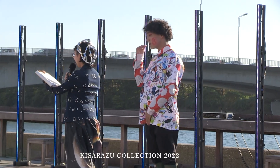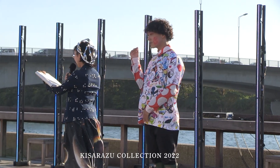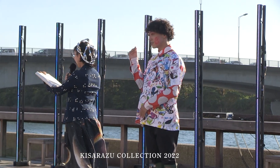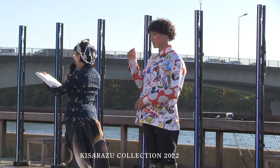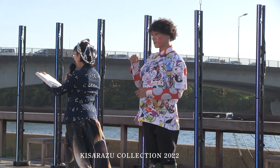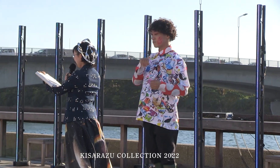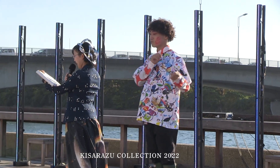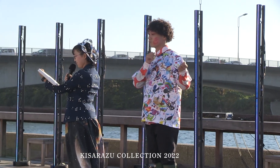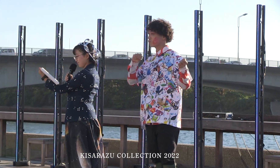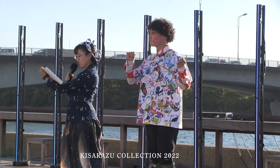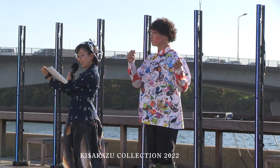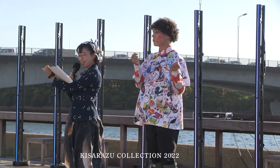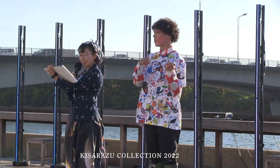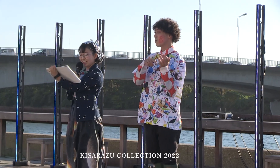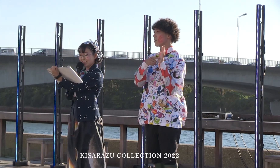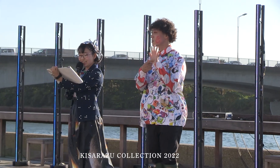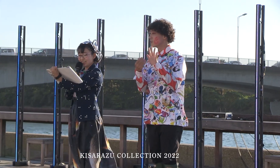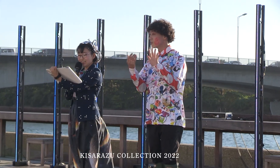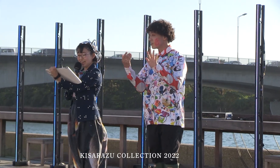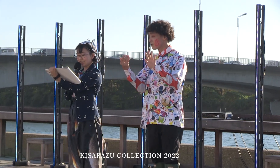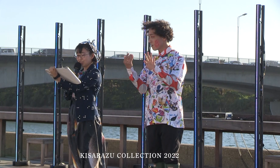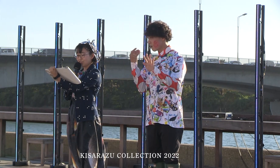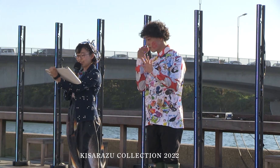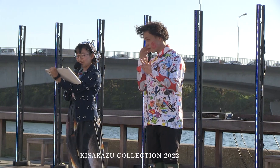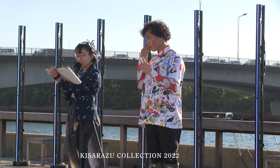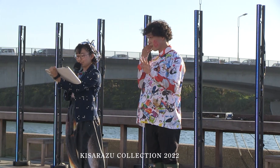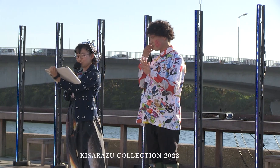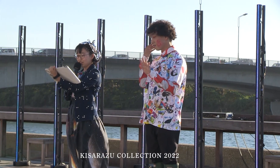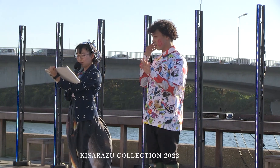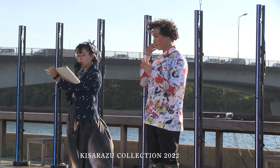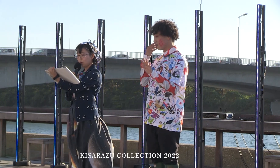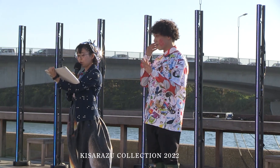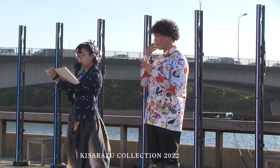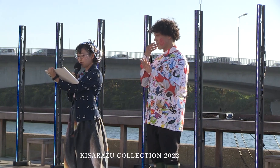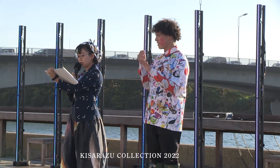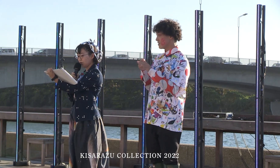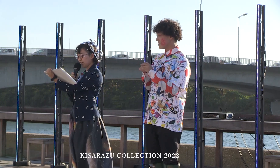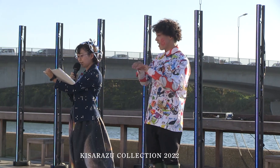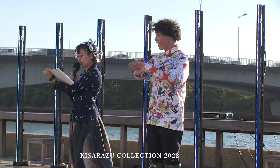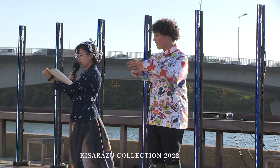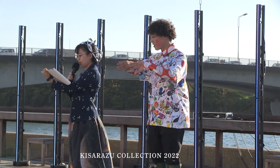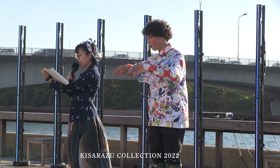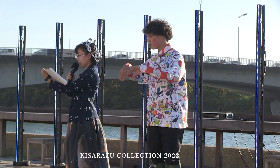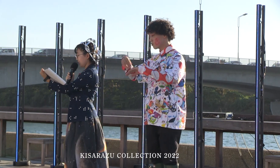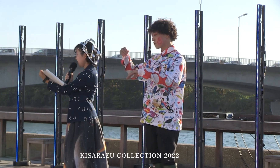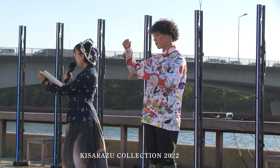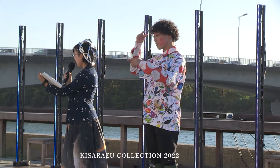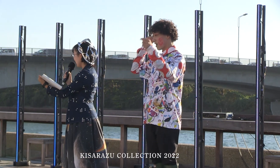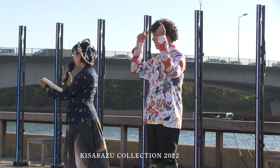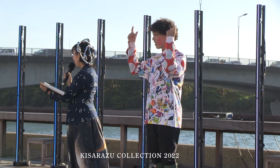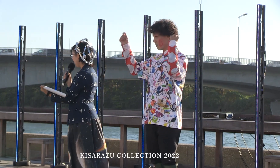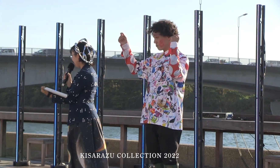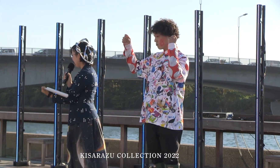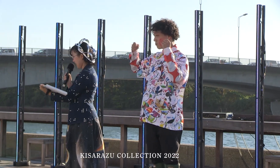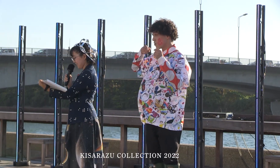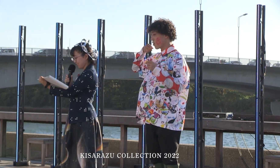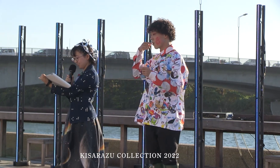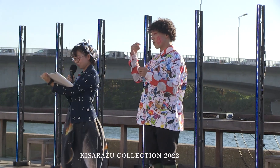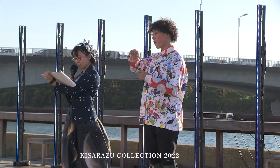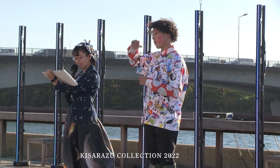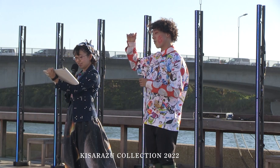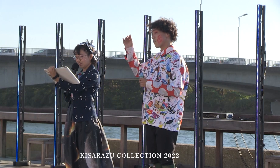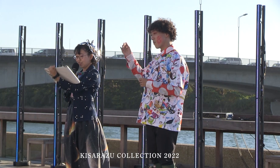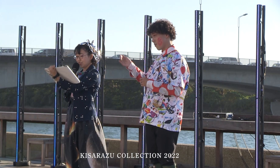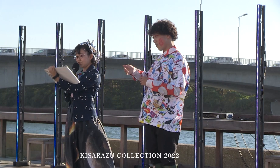披露していただいたのは拓殖大学光陵高等学校 吹奏楽部の皆様です